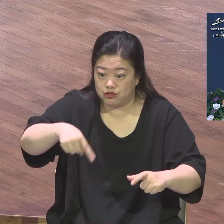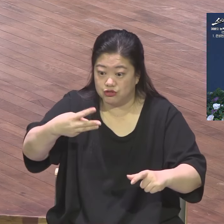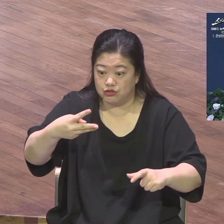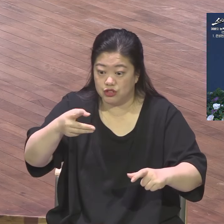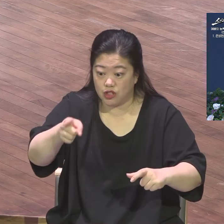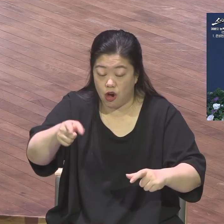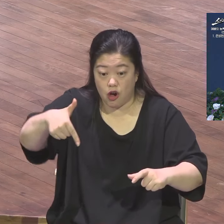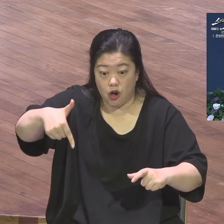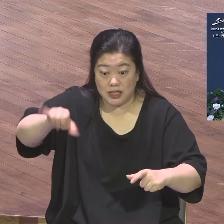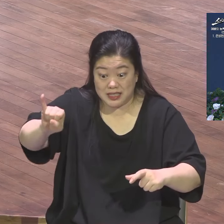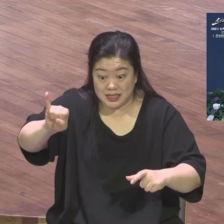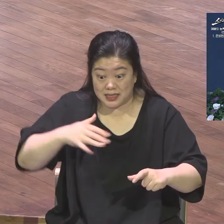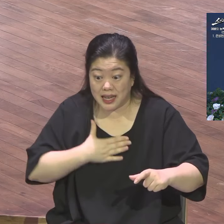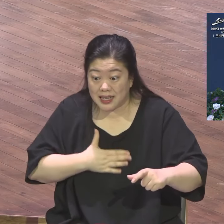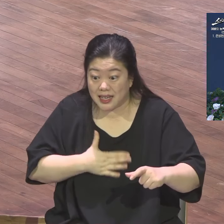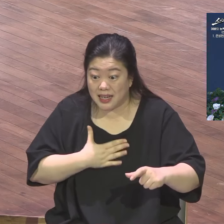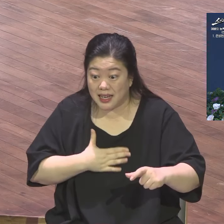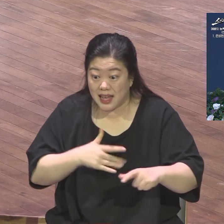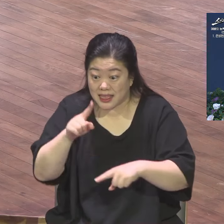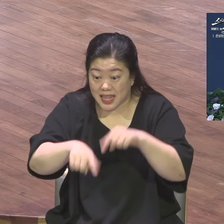잘라.